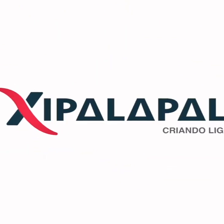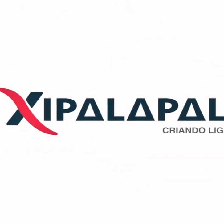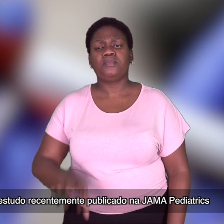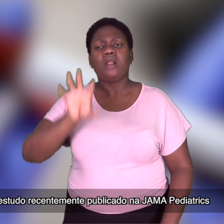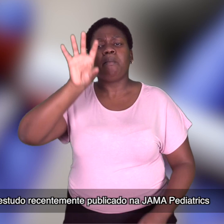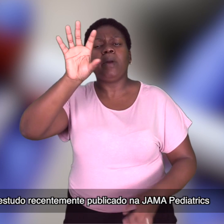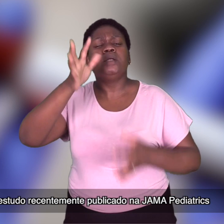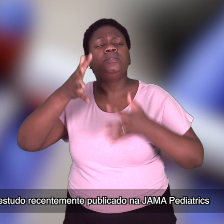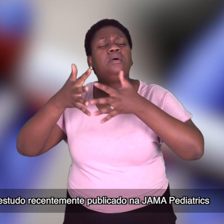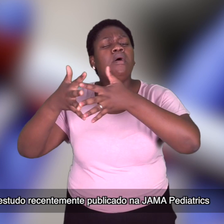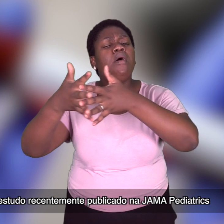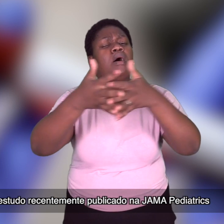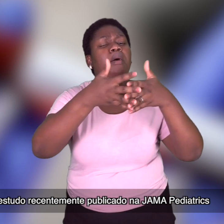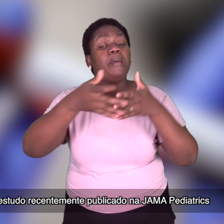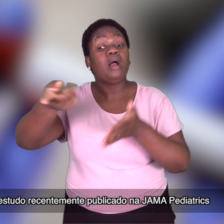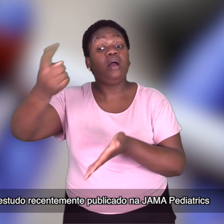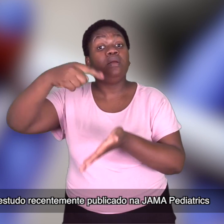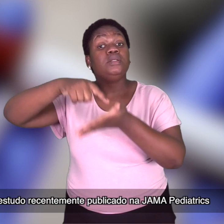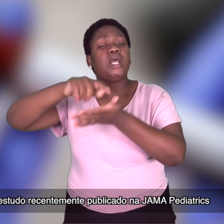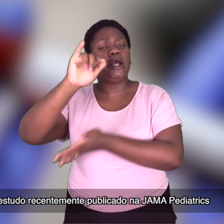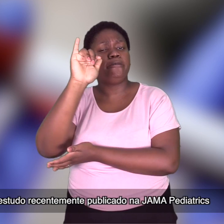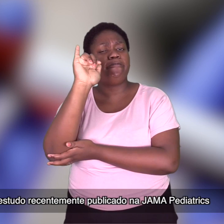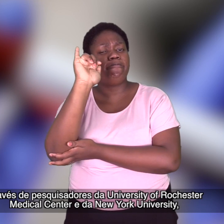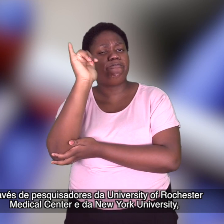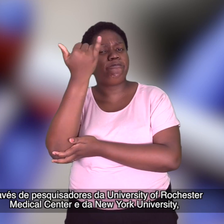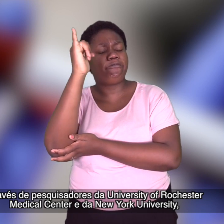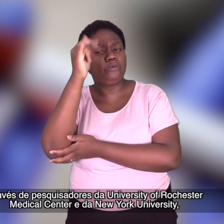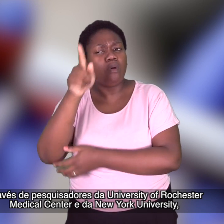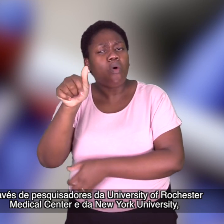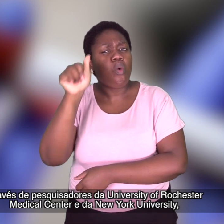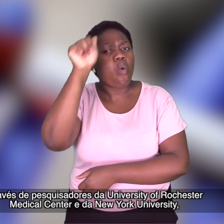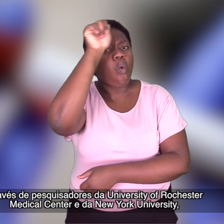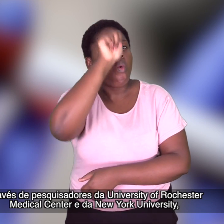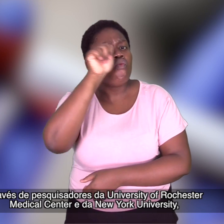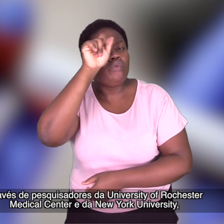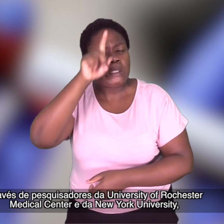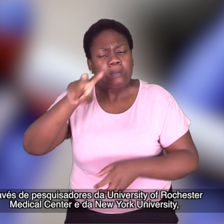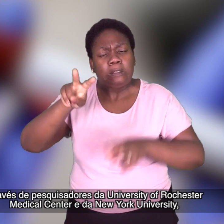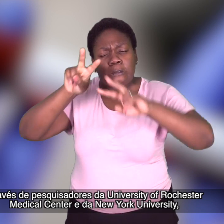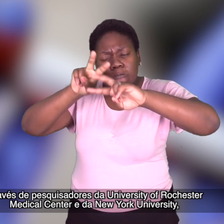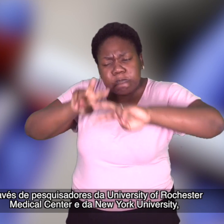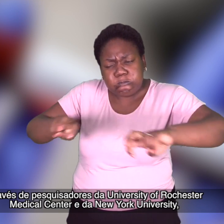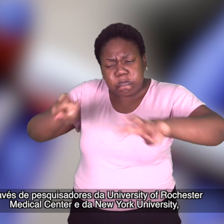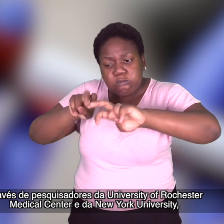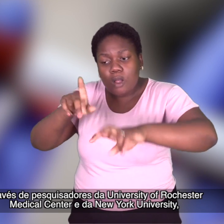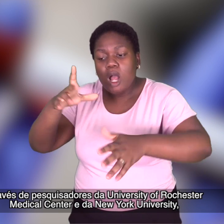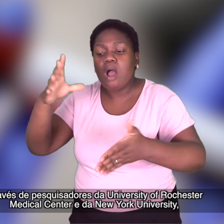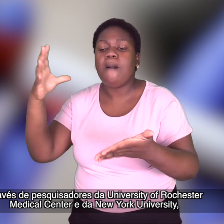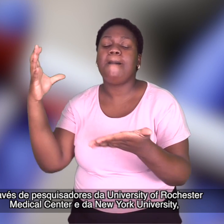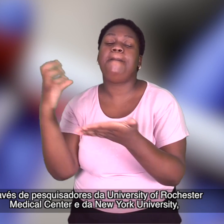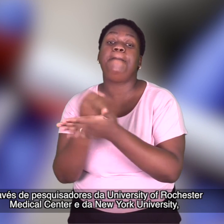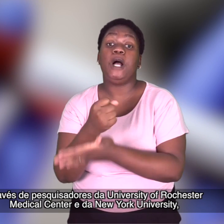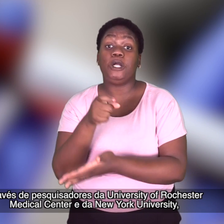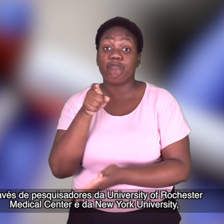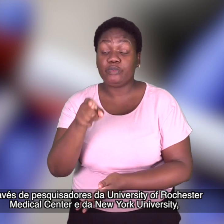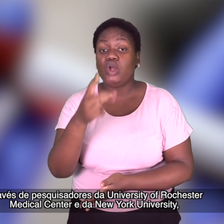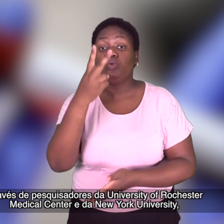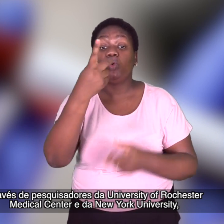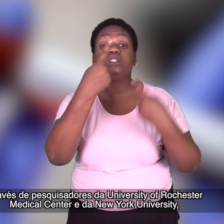Um estudo publicado recentemente na JAMA Pediatrics, através de pesquisadores da University of Ruchess Medical Center e da New York University